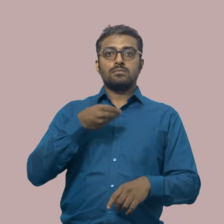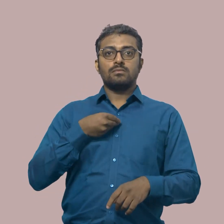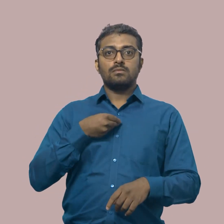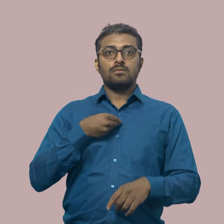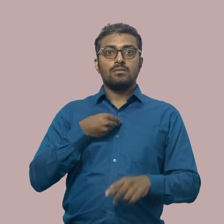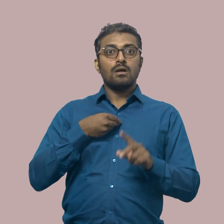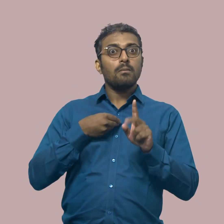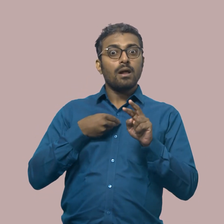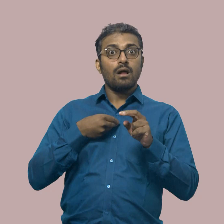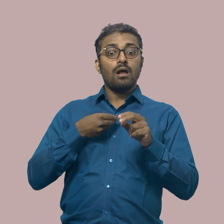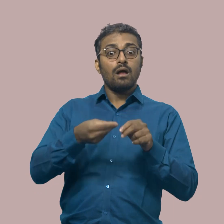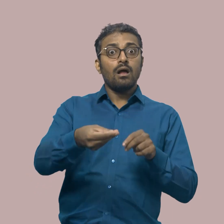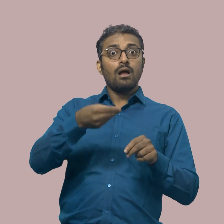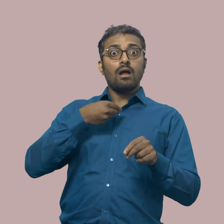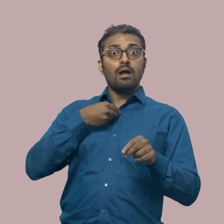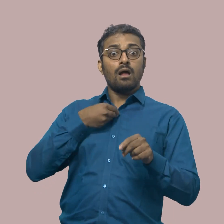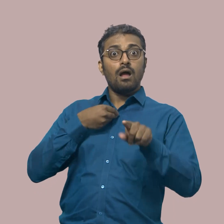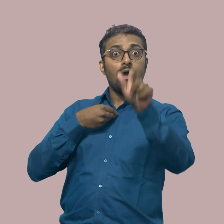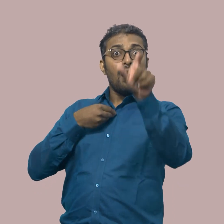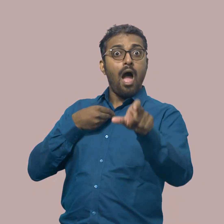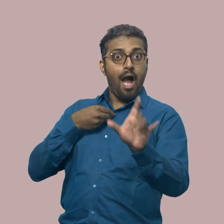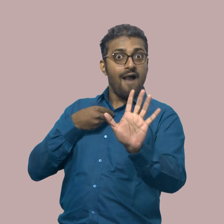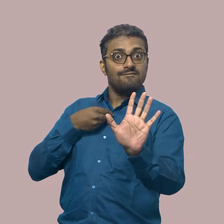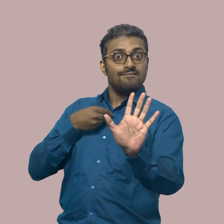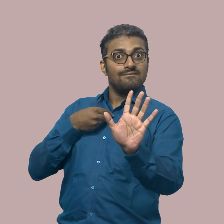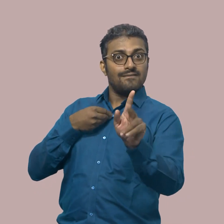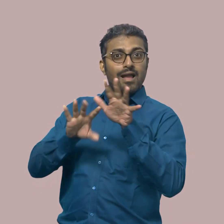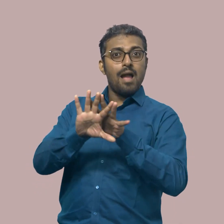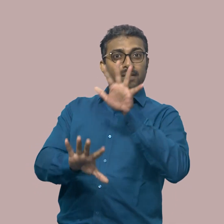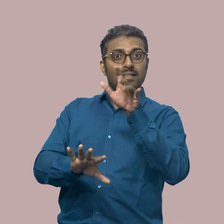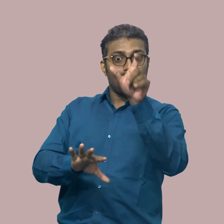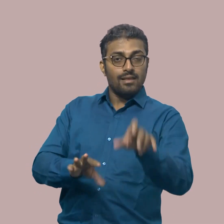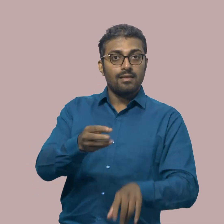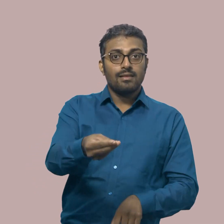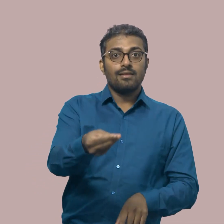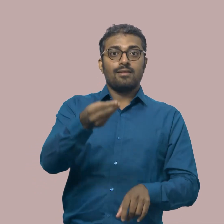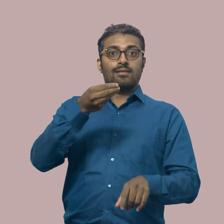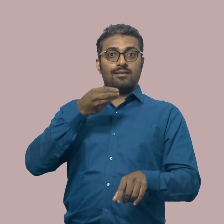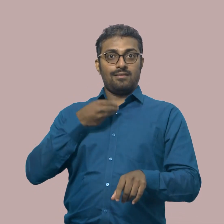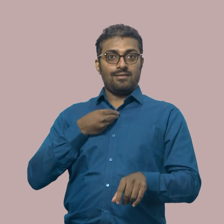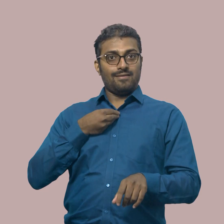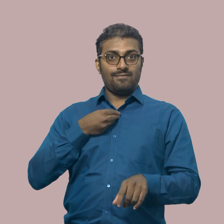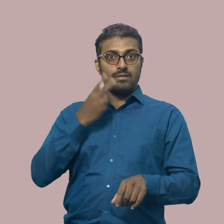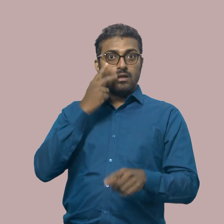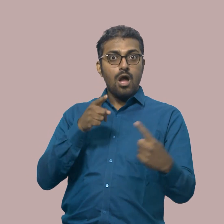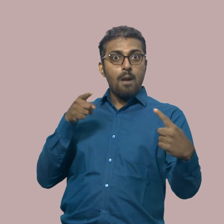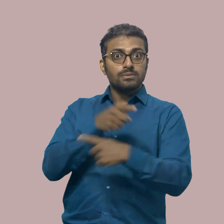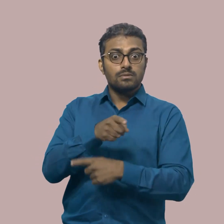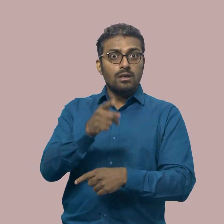क्या है? take, take. The sign from the signer body towards the direction of indicating the signer